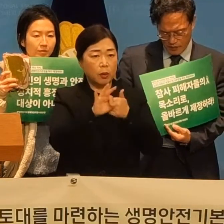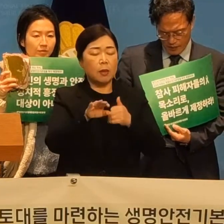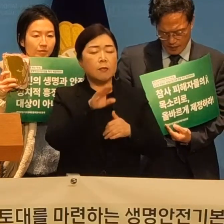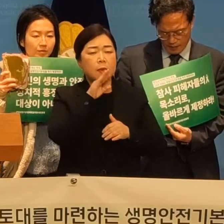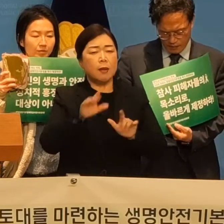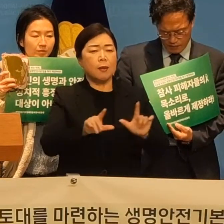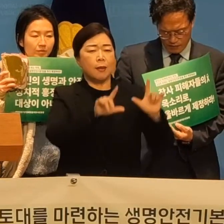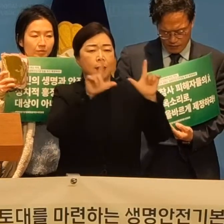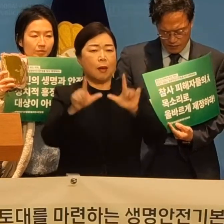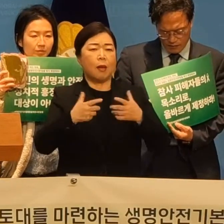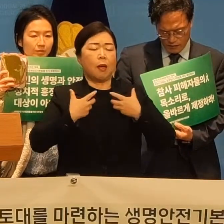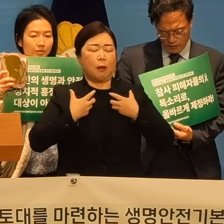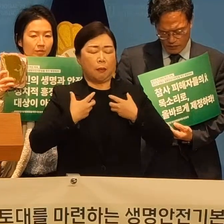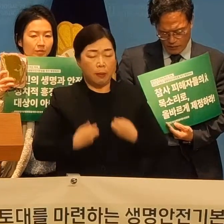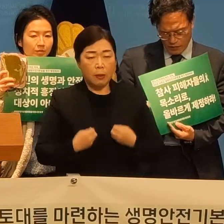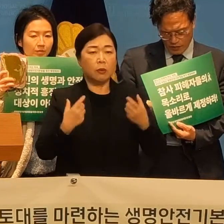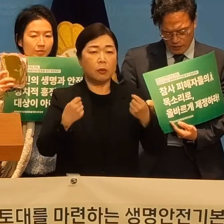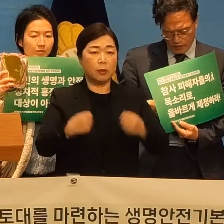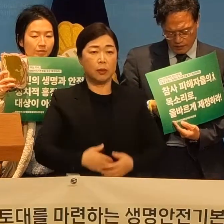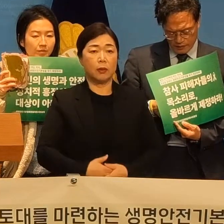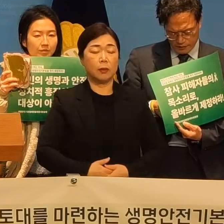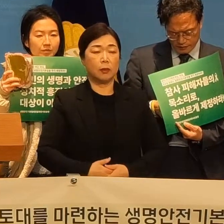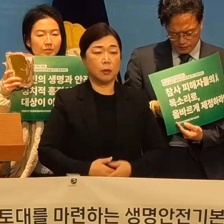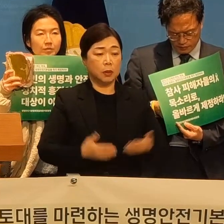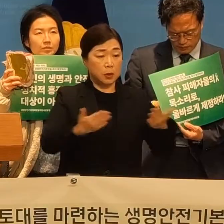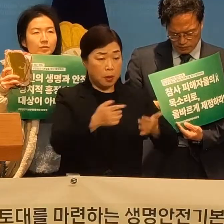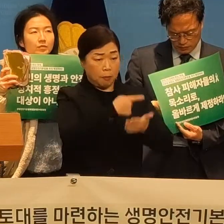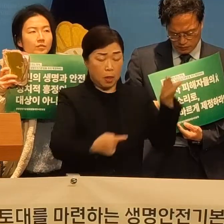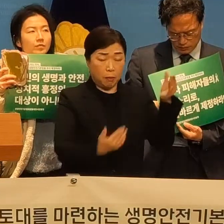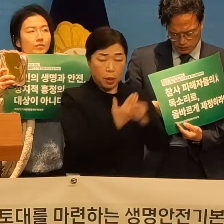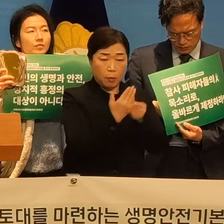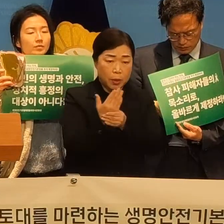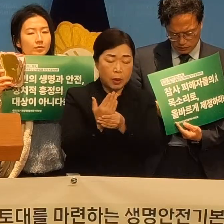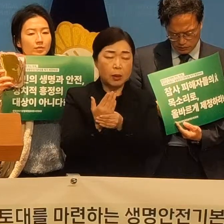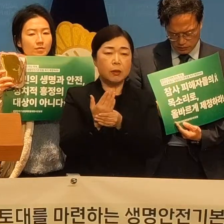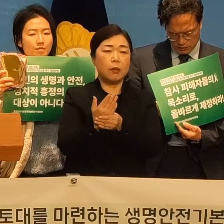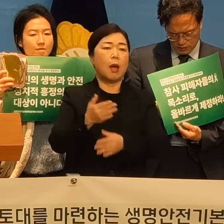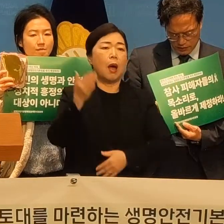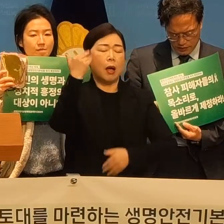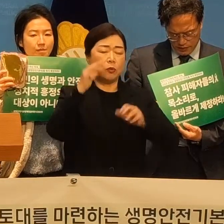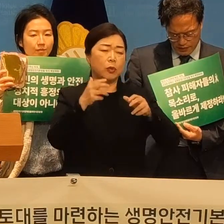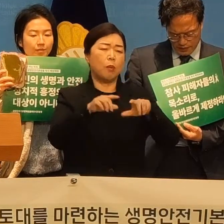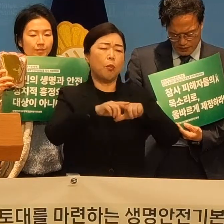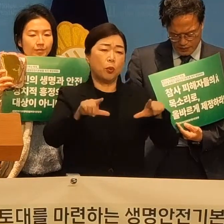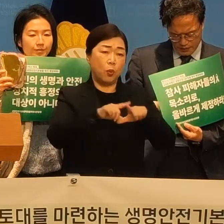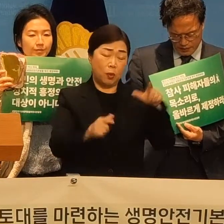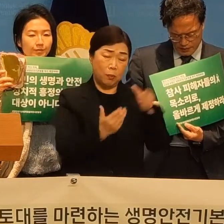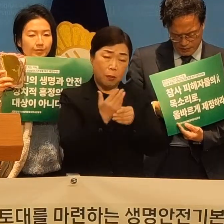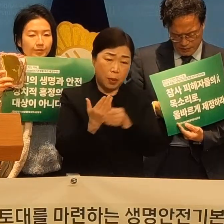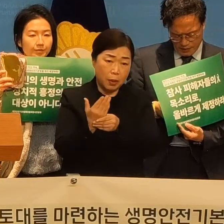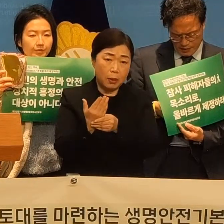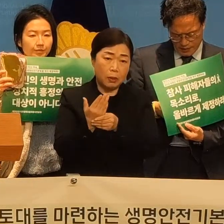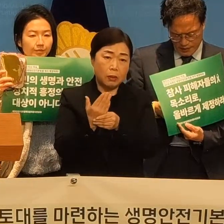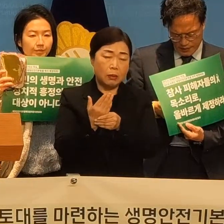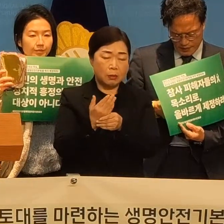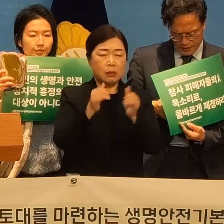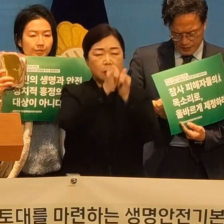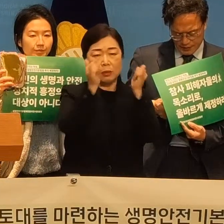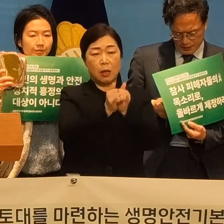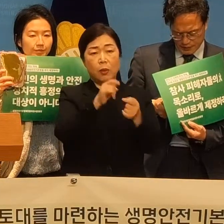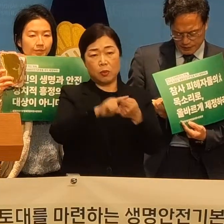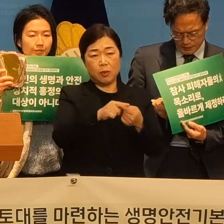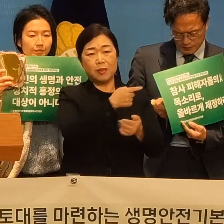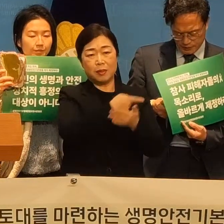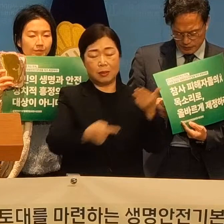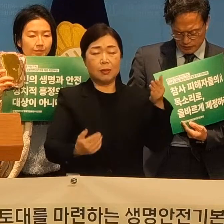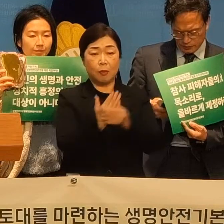날입니다. 산업재해는 매년 수천 명이 목숨을 잃고 다치는 한국의 가장 일상적이고 전형적인 사회적 참사이자 한